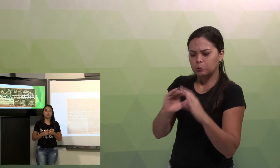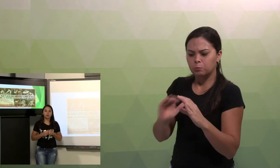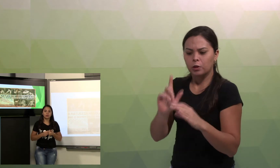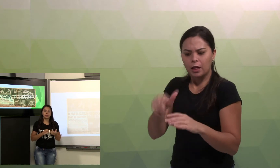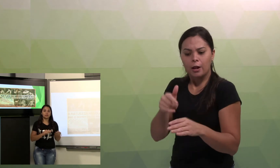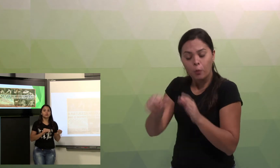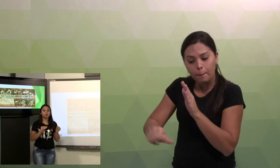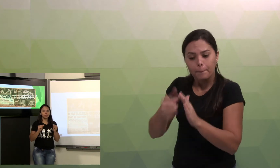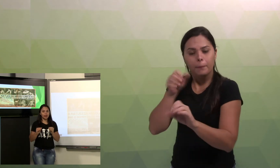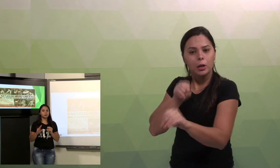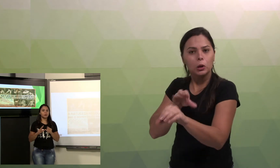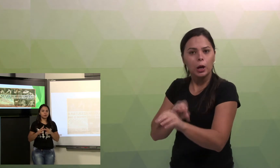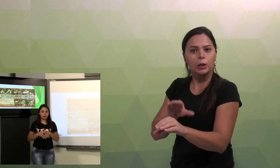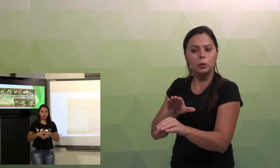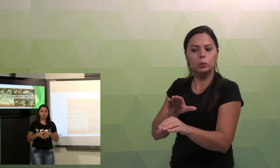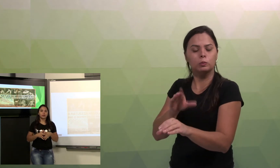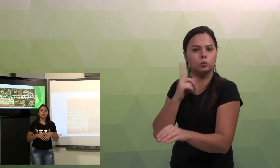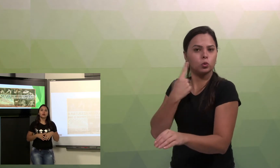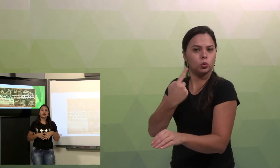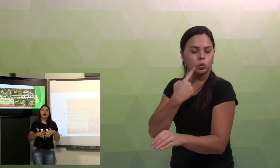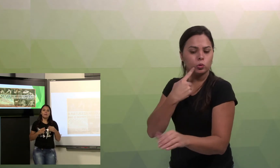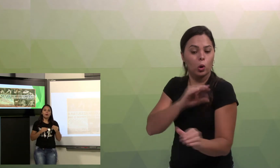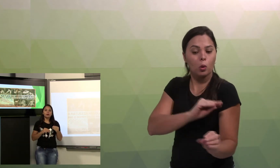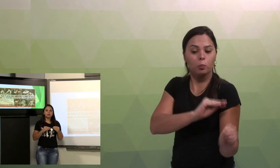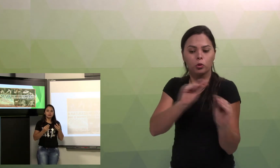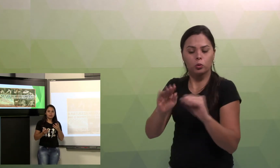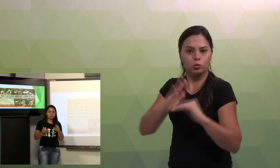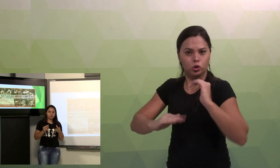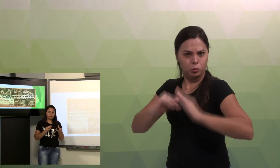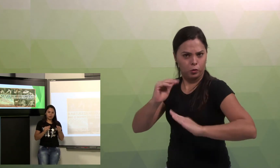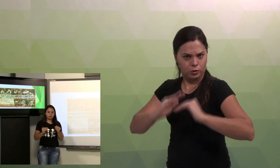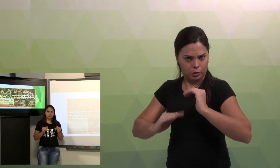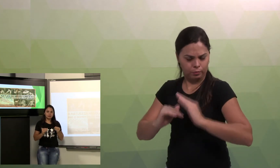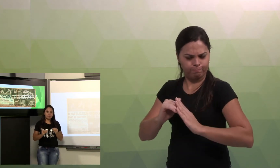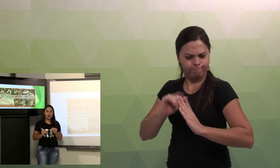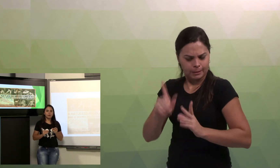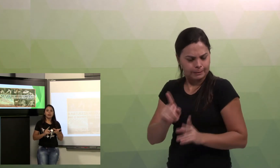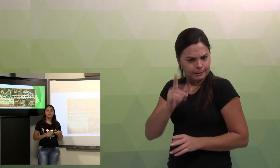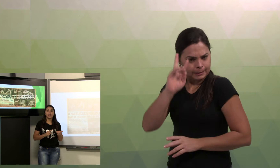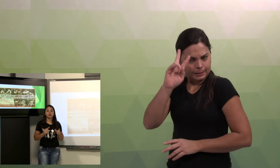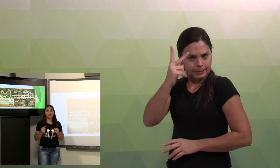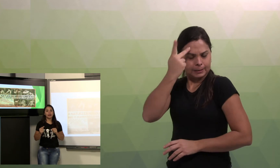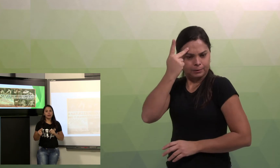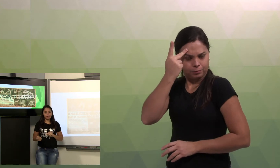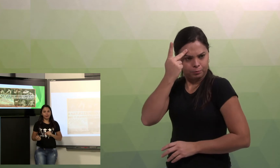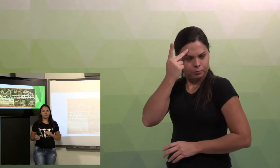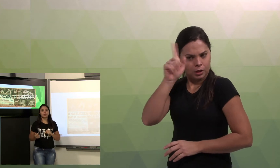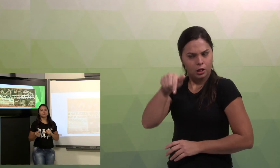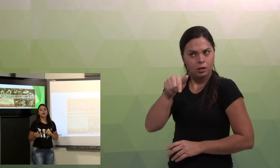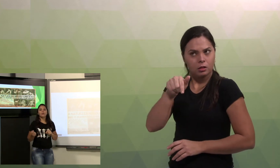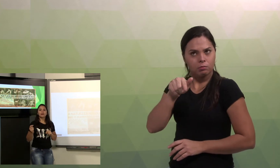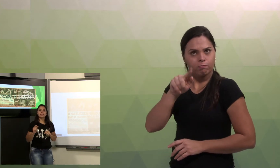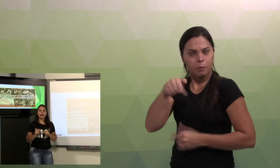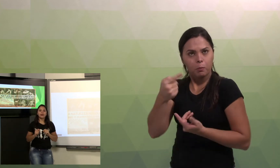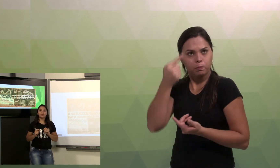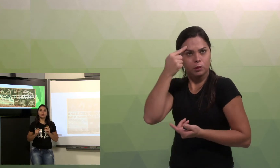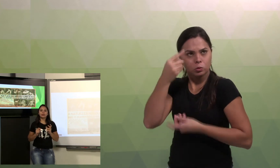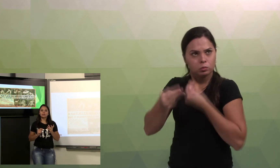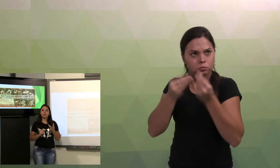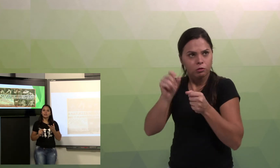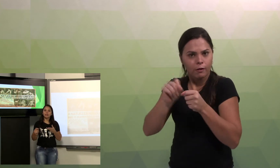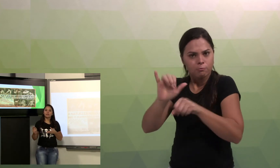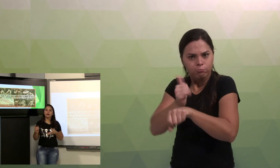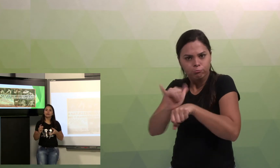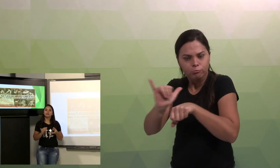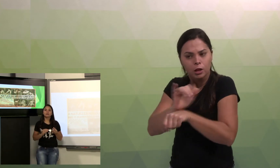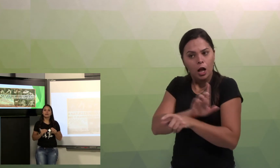educador dos surdos. Ele decidiu de mudar de profissão. Após ele fazer essa decisão, ele viajou até a França, pois lá